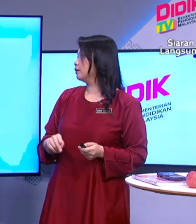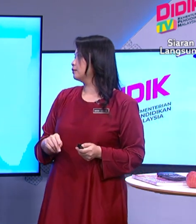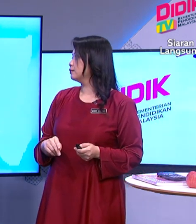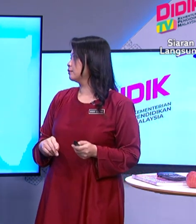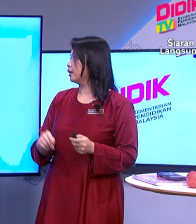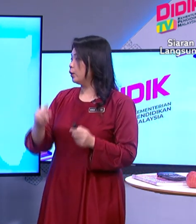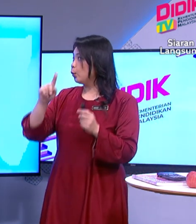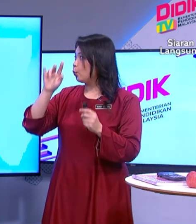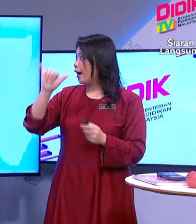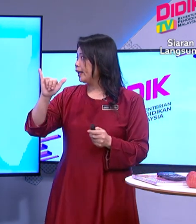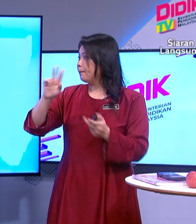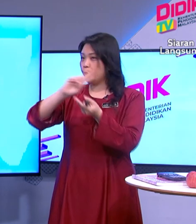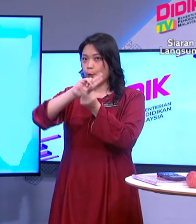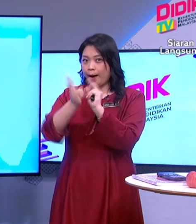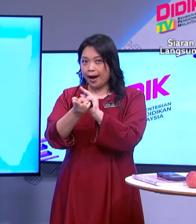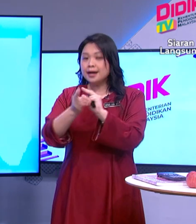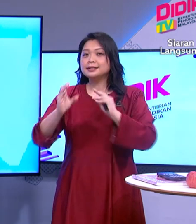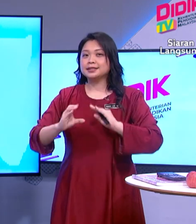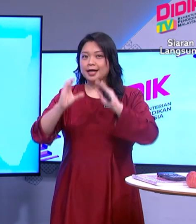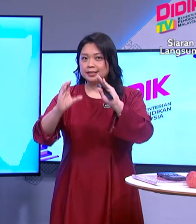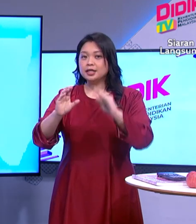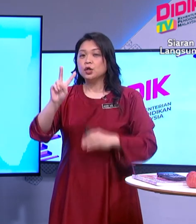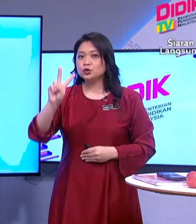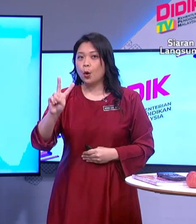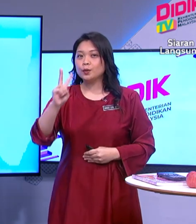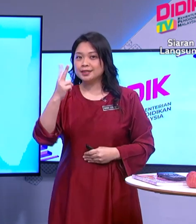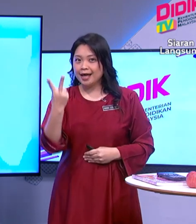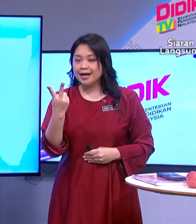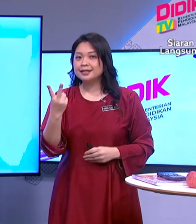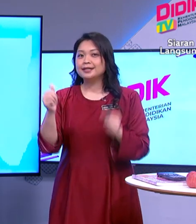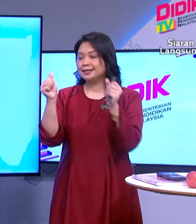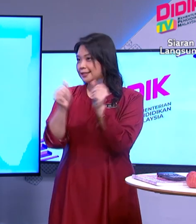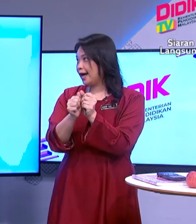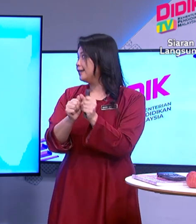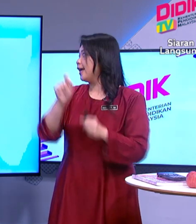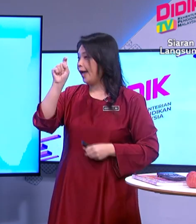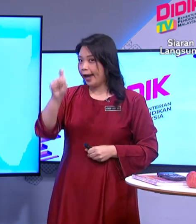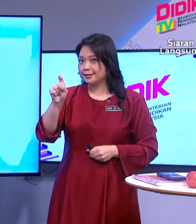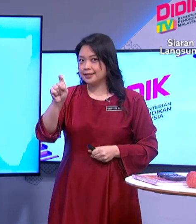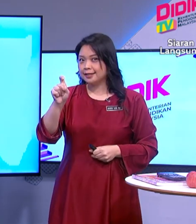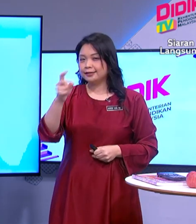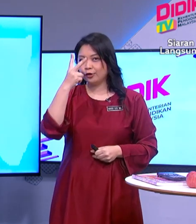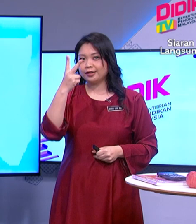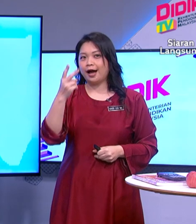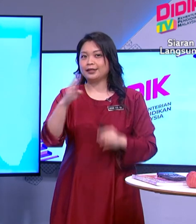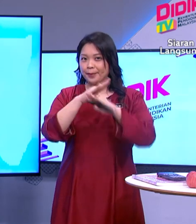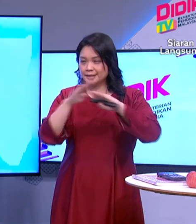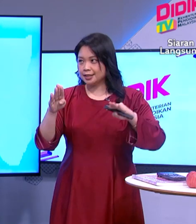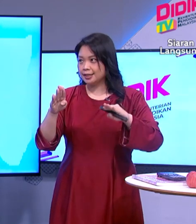oke white berubah secara song-song dengan e3o tak ada bezel